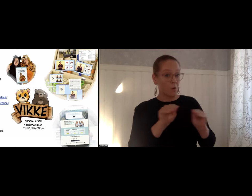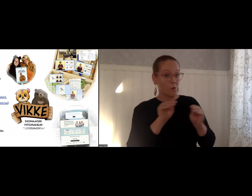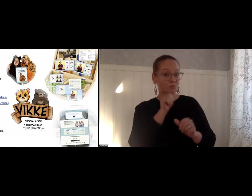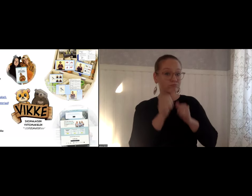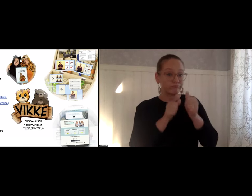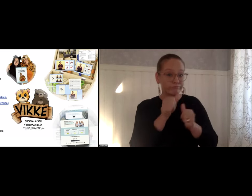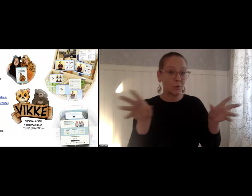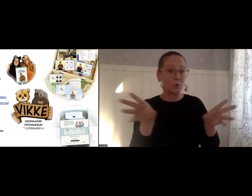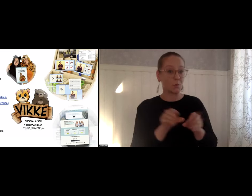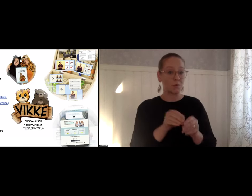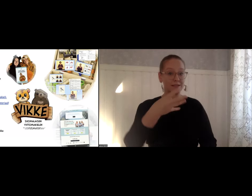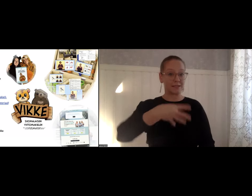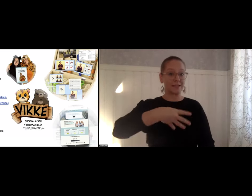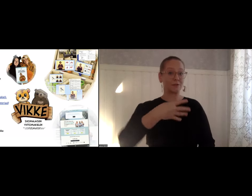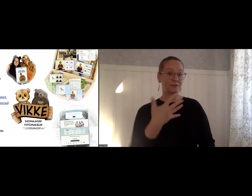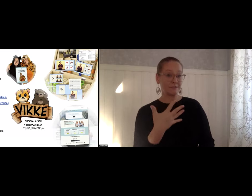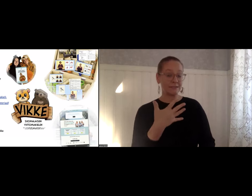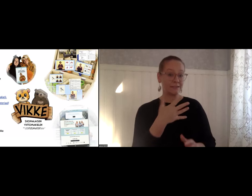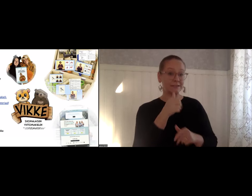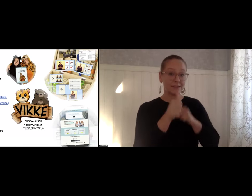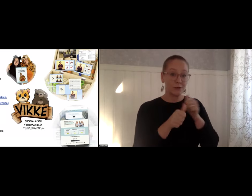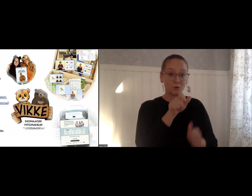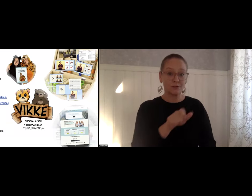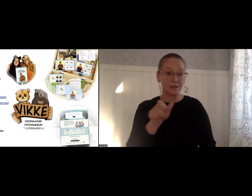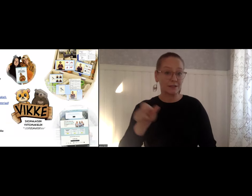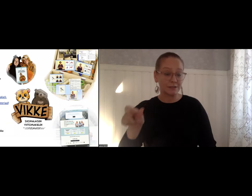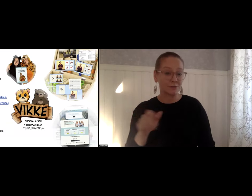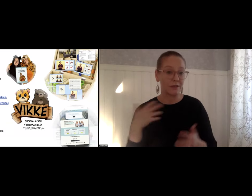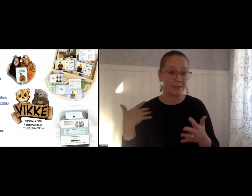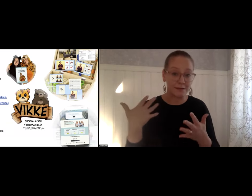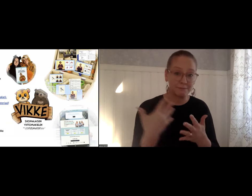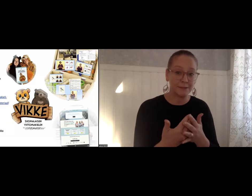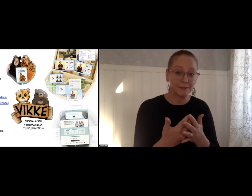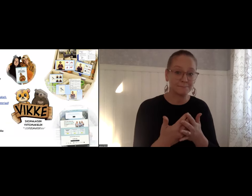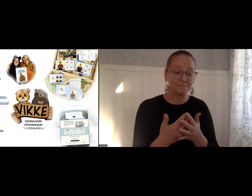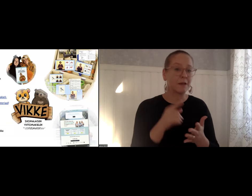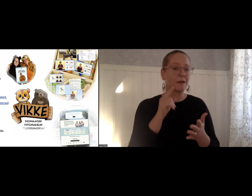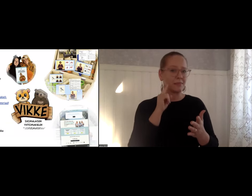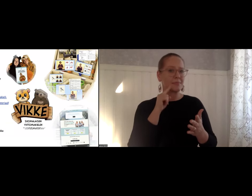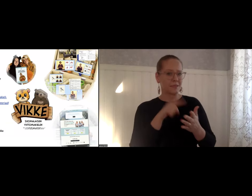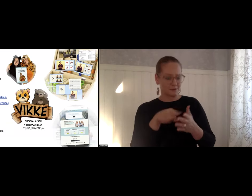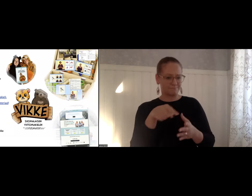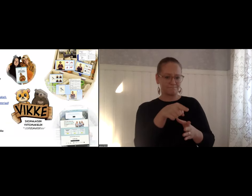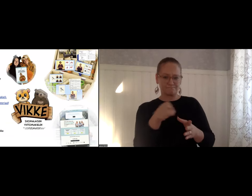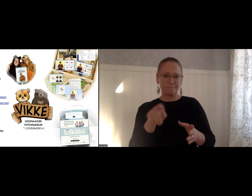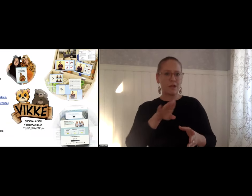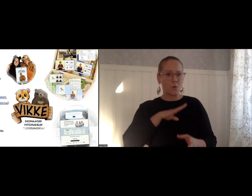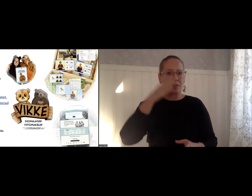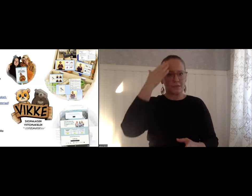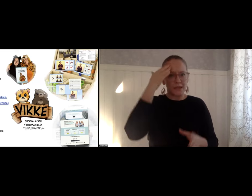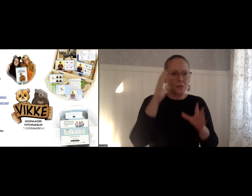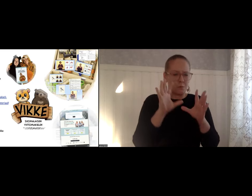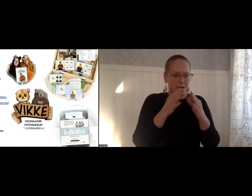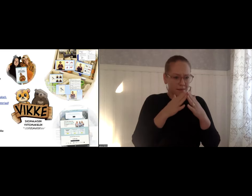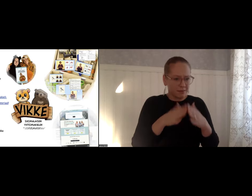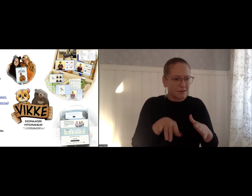käyttöön. Ja tähän koulutukseen on osallistunut yhteensä 45 osallistujaa tähän mennessä.